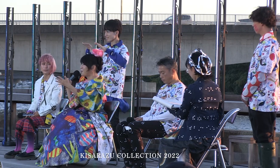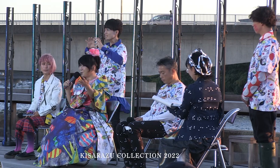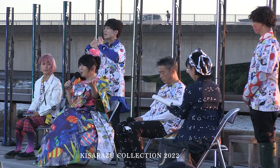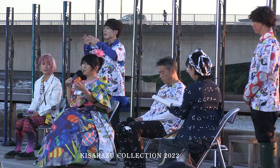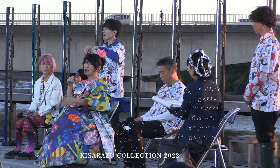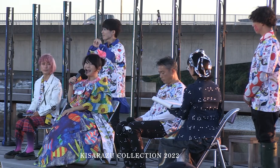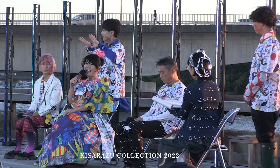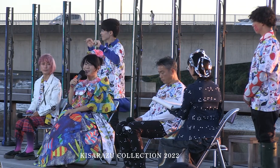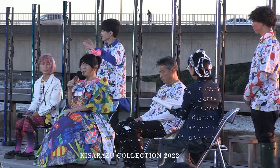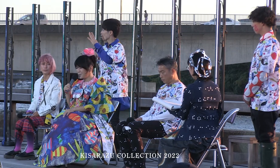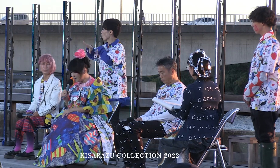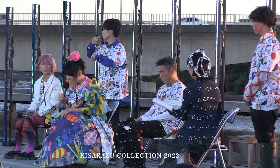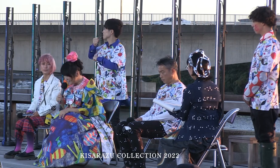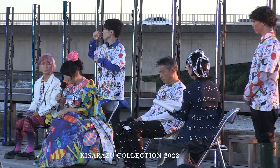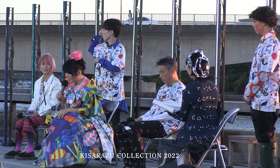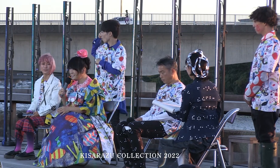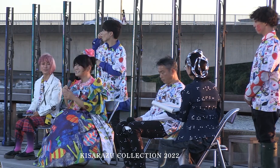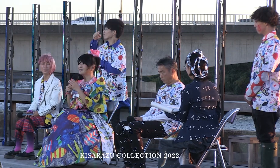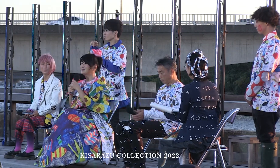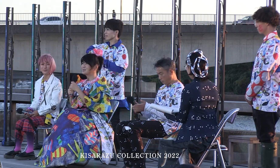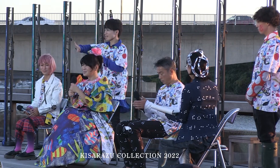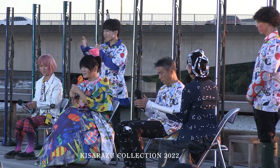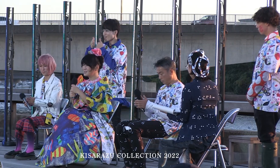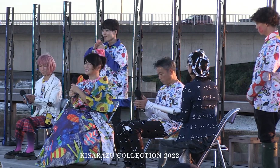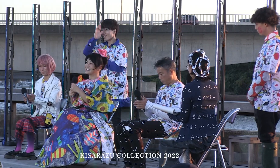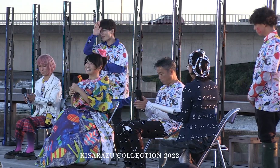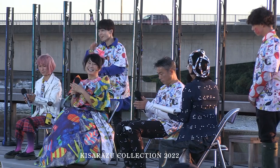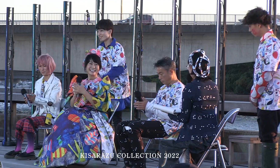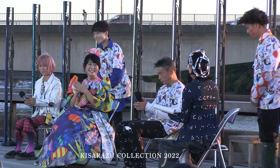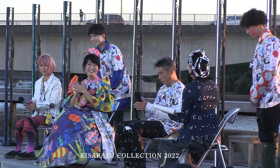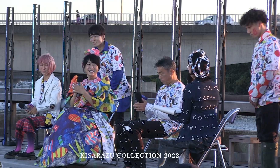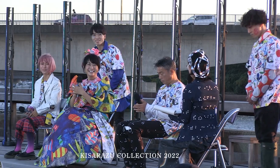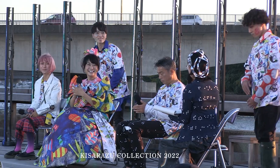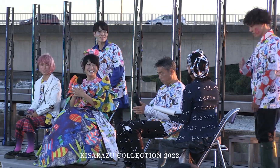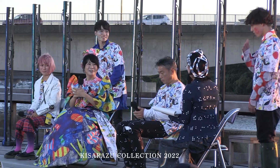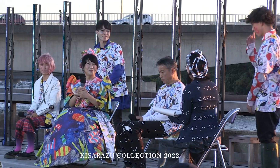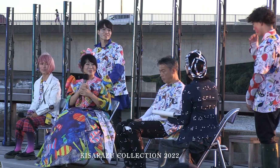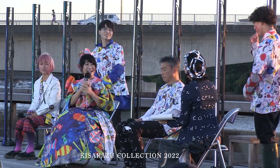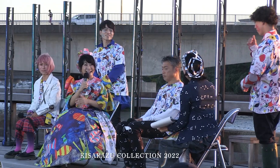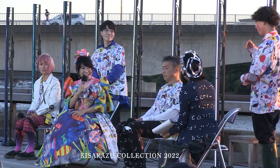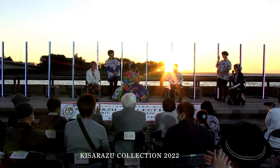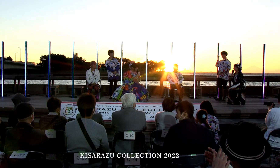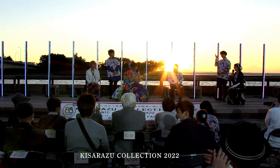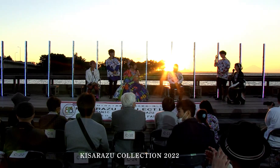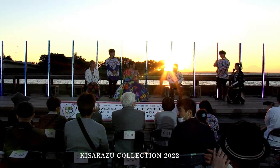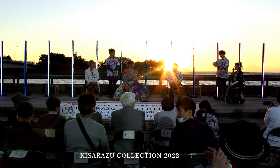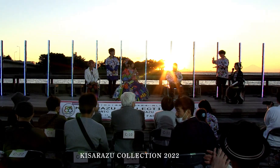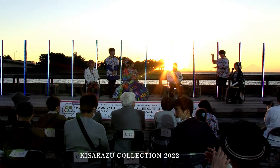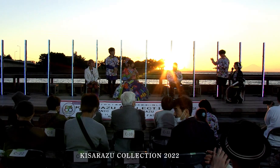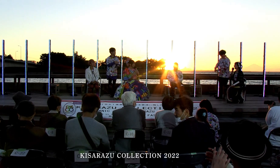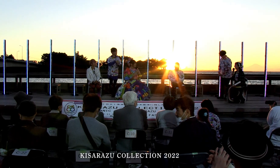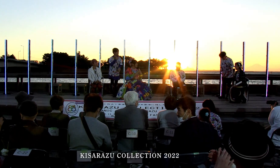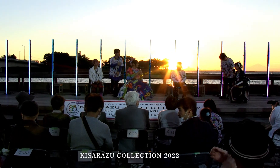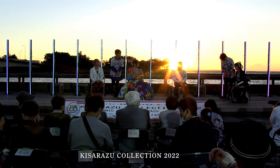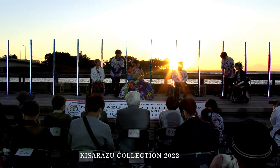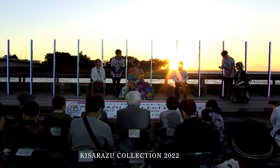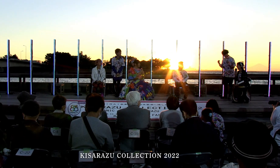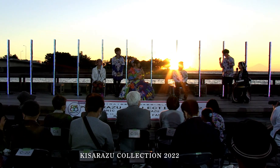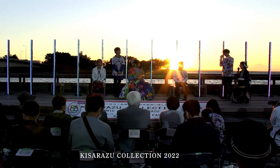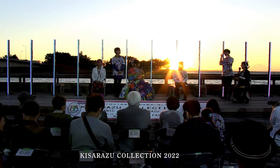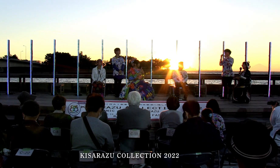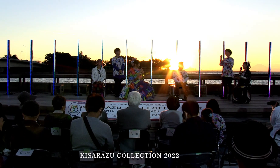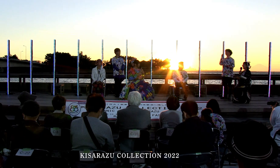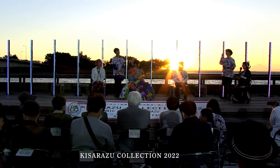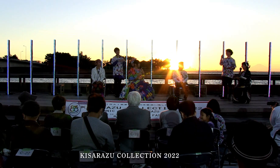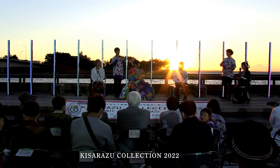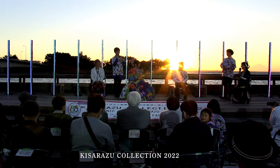さんのご協力でよろしくお願いします。 素晴らしいご感想ありがとうございました。とっても感動しました。